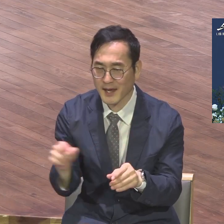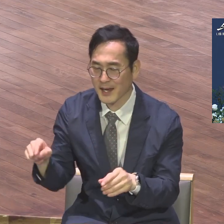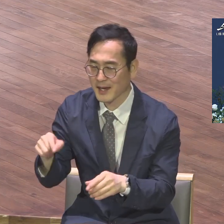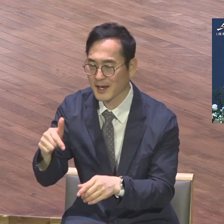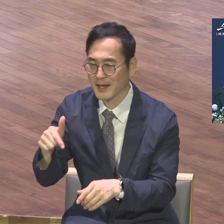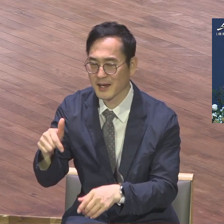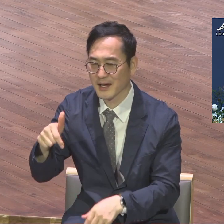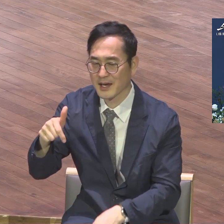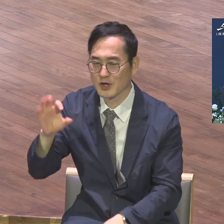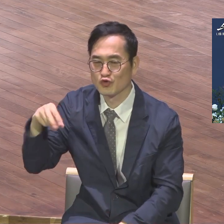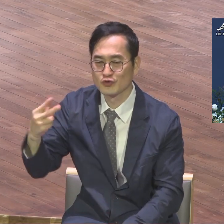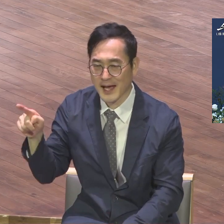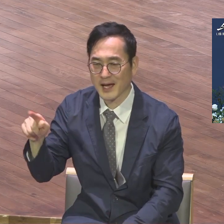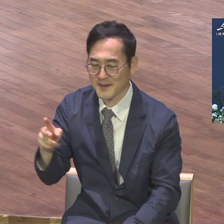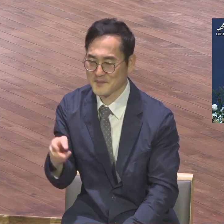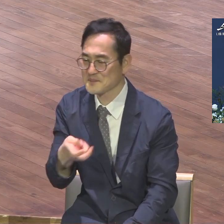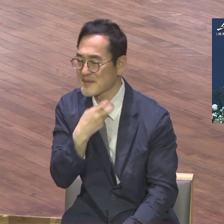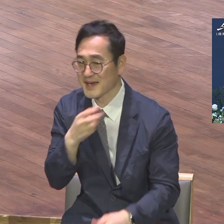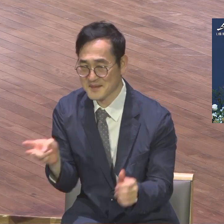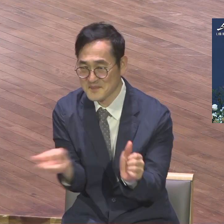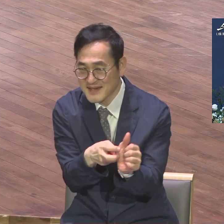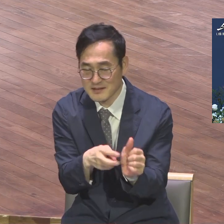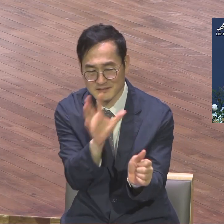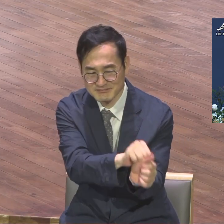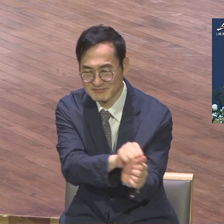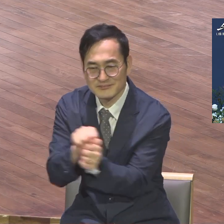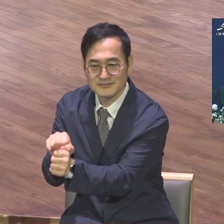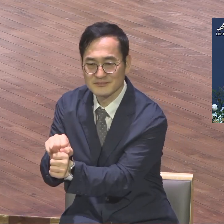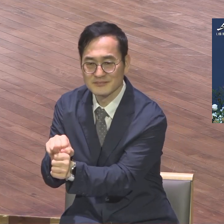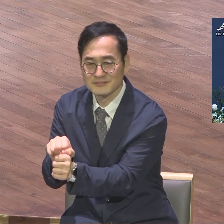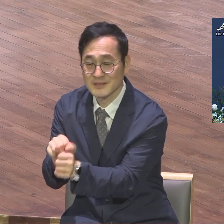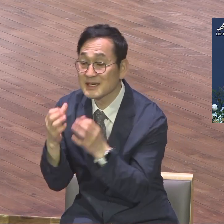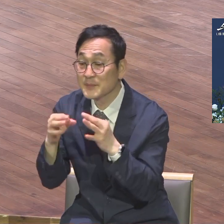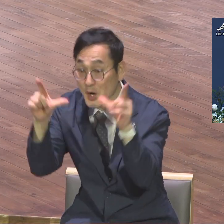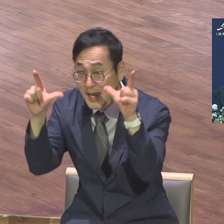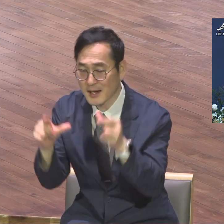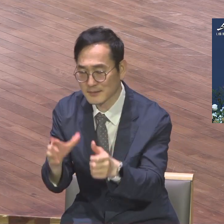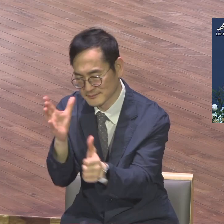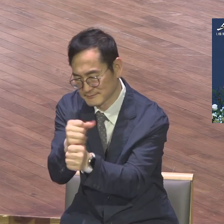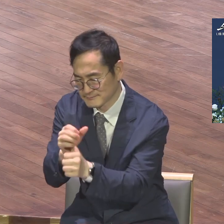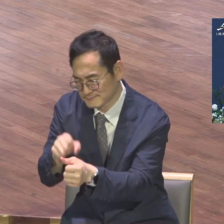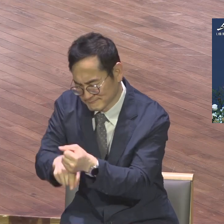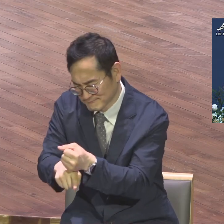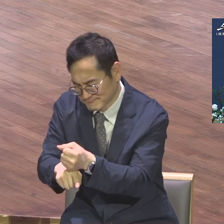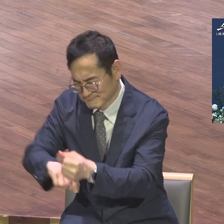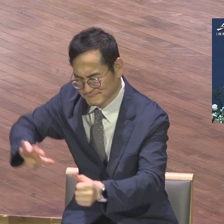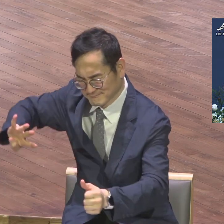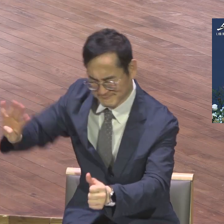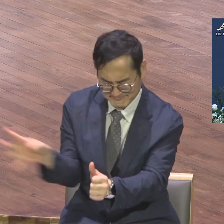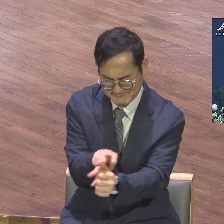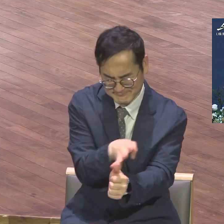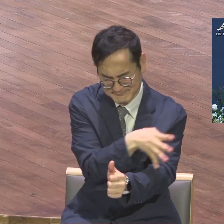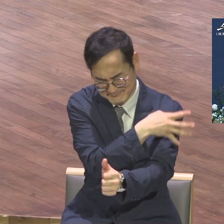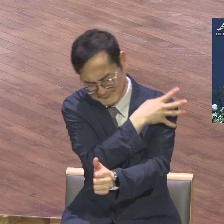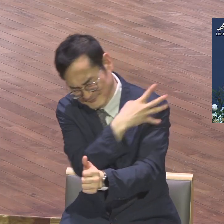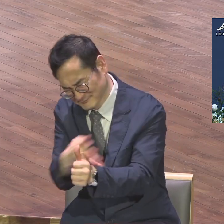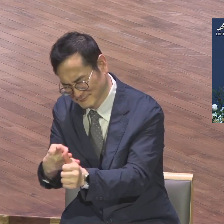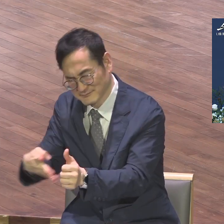그리고 금요일은 거듭된 신문과 고문을 계속 받은